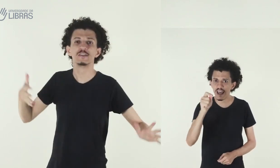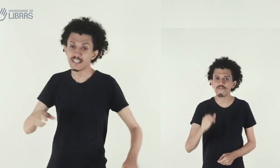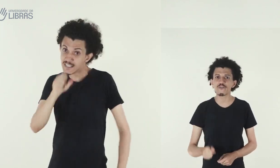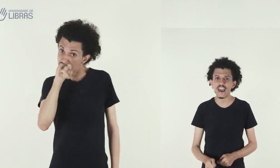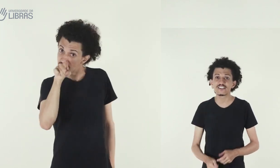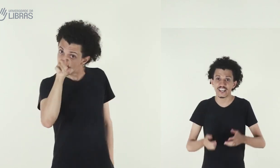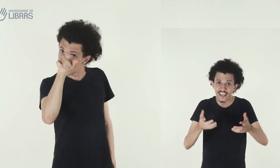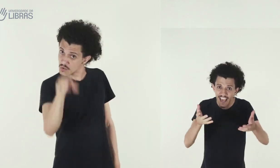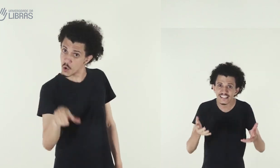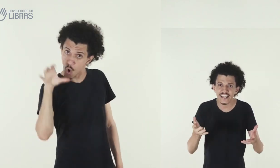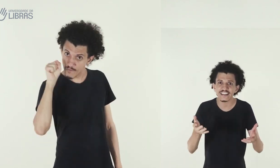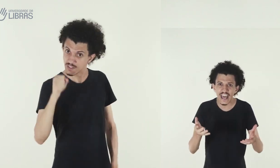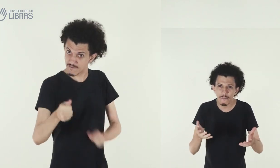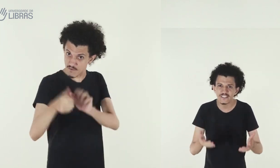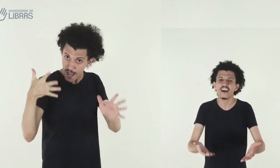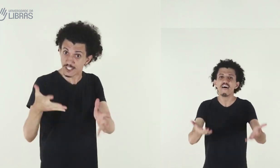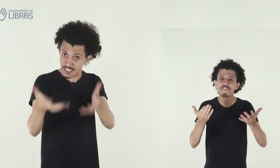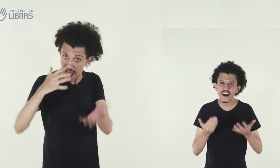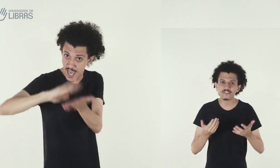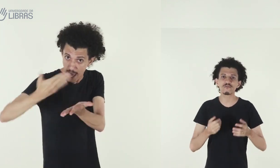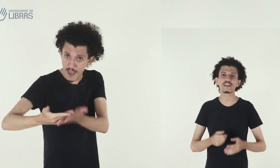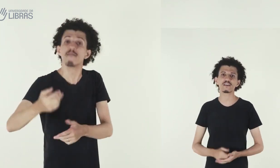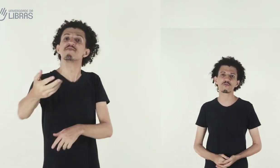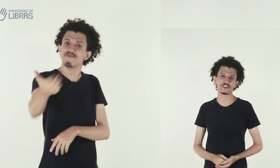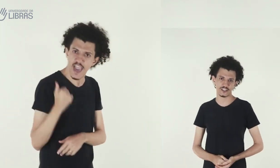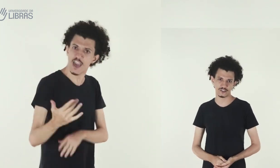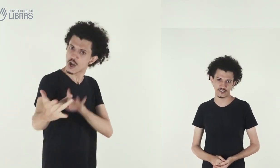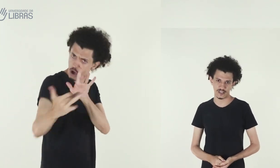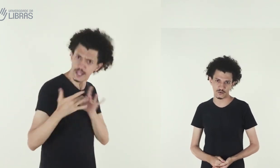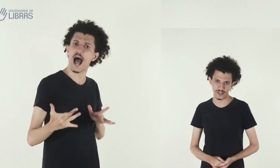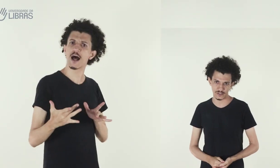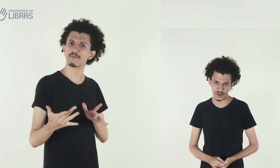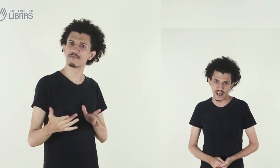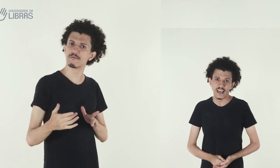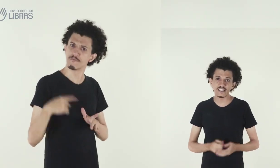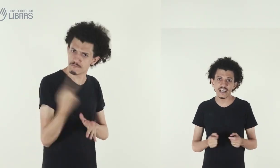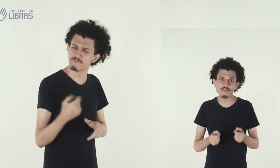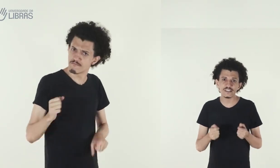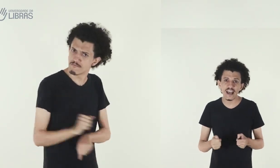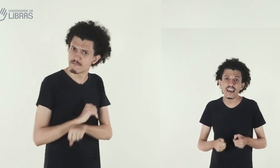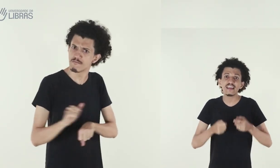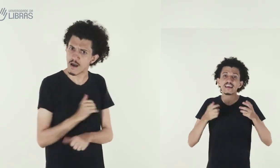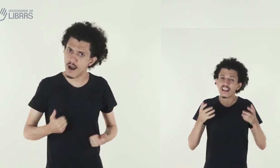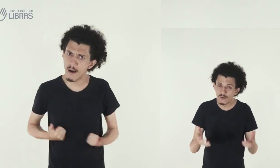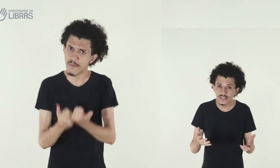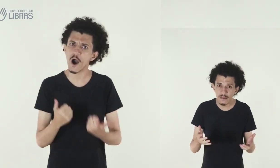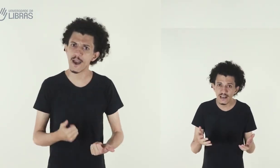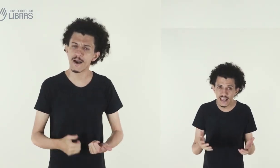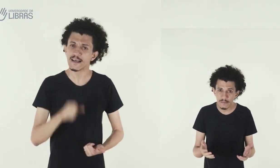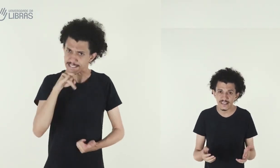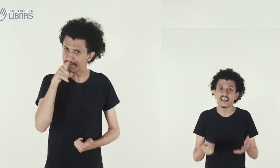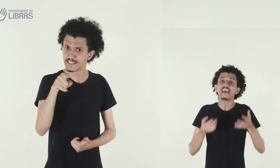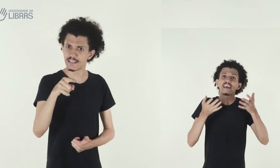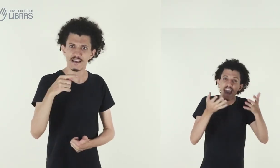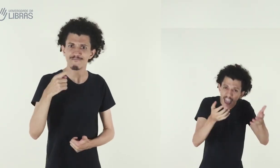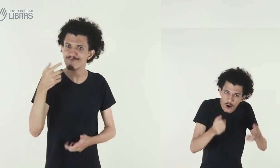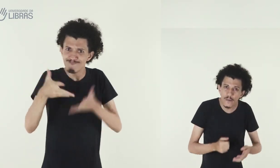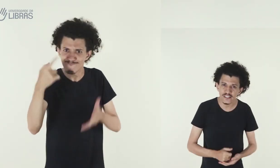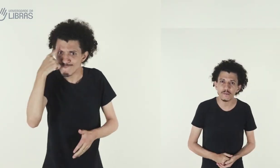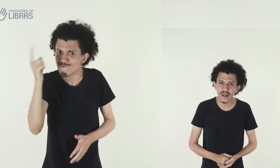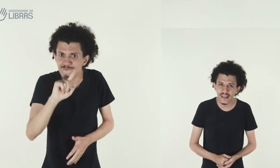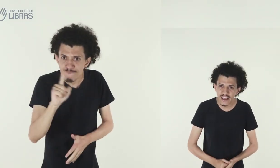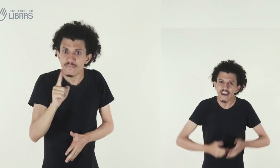se você é fluente e quer ser intérprete, faz contato com a gente dizendo isso. E se você ainda não sabe Libras e